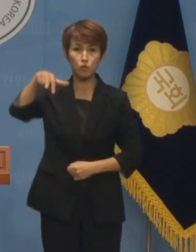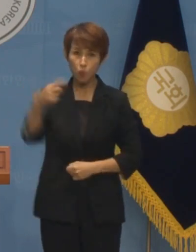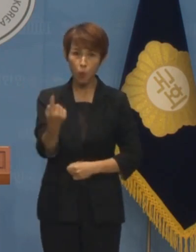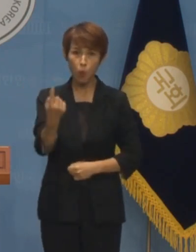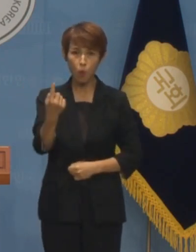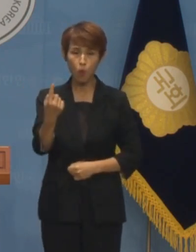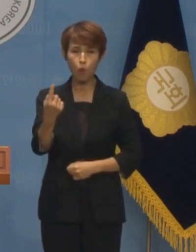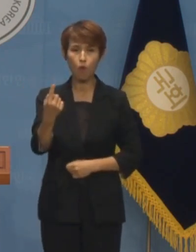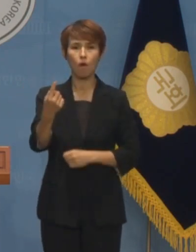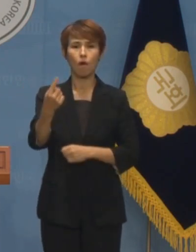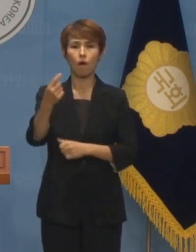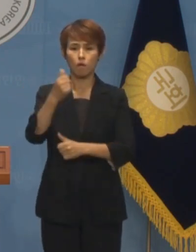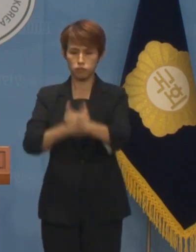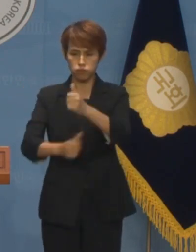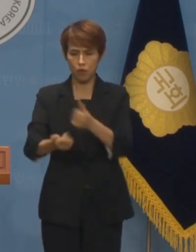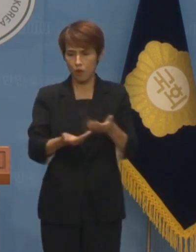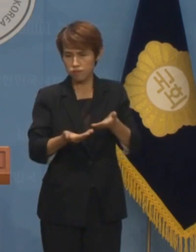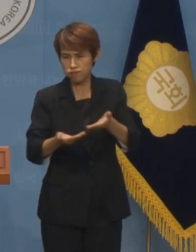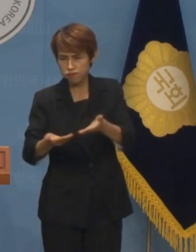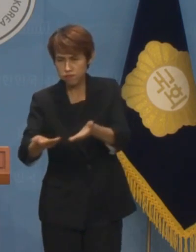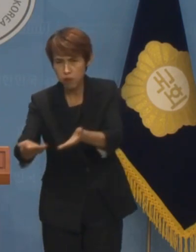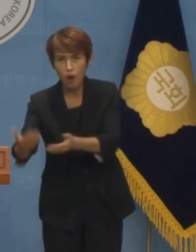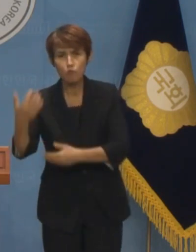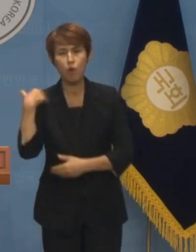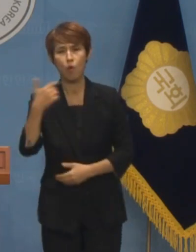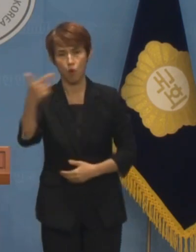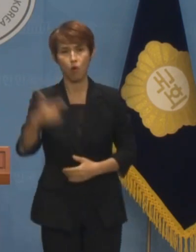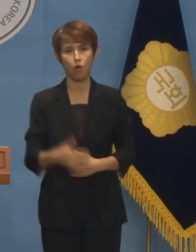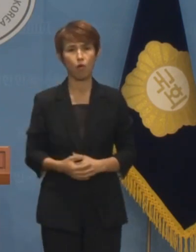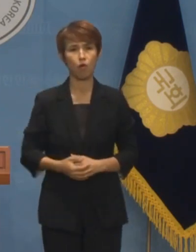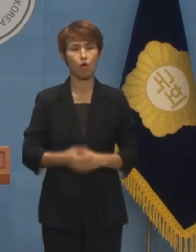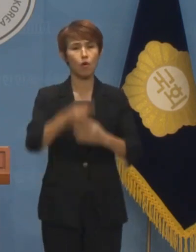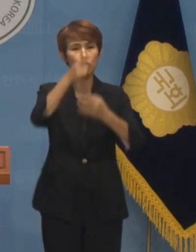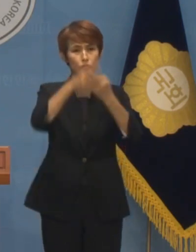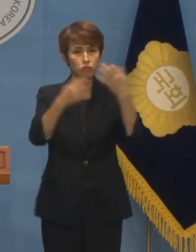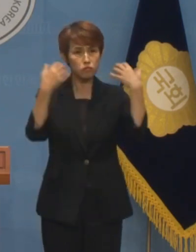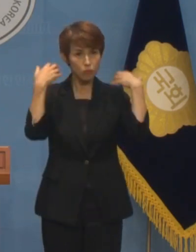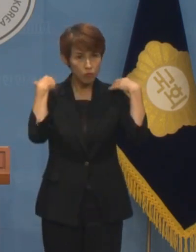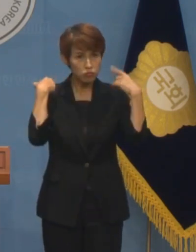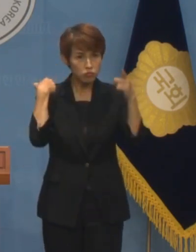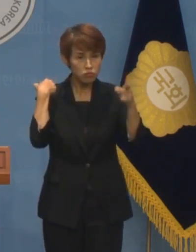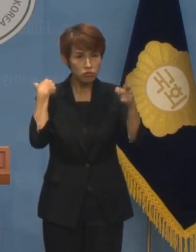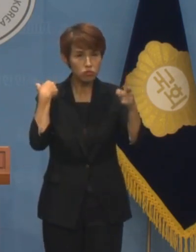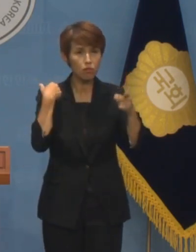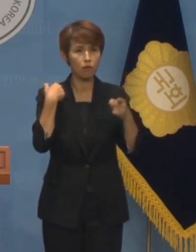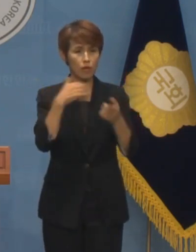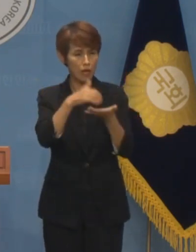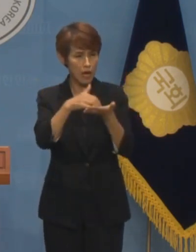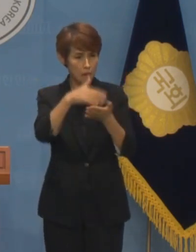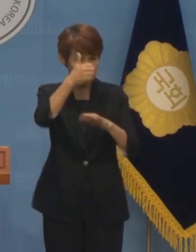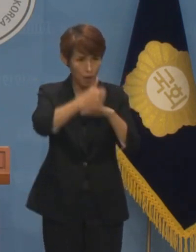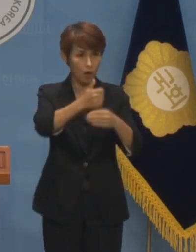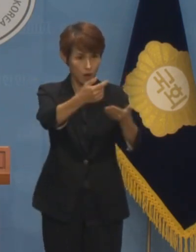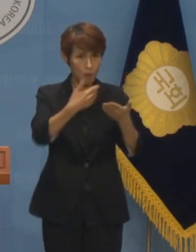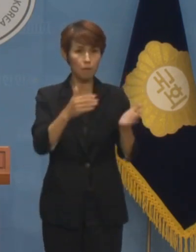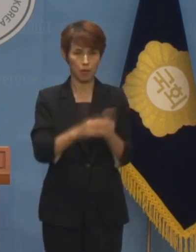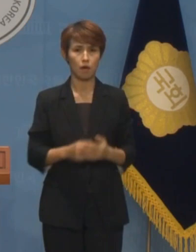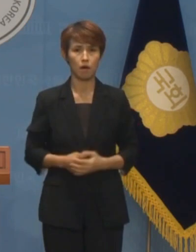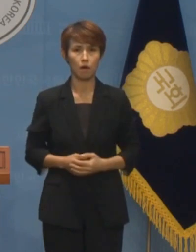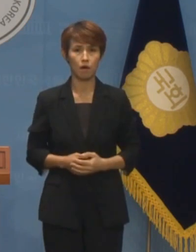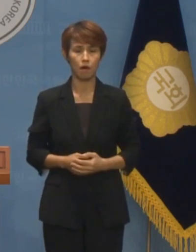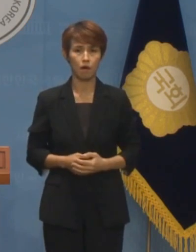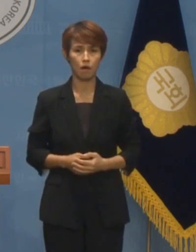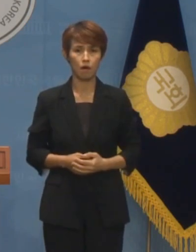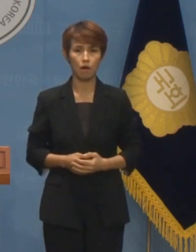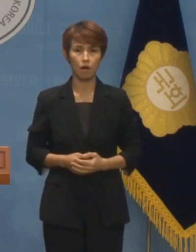미래 세대의 부담으로 추가된다는 것은 윤석열 정부 복지부의 계산 결과입니다. 이런 진단을